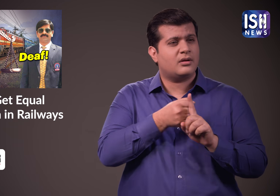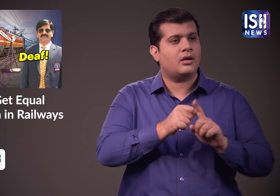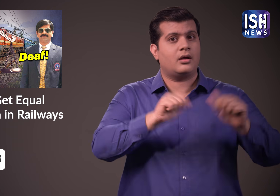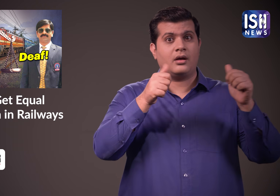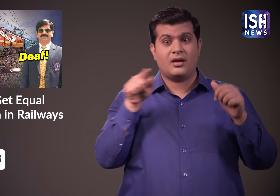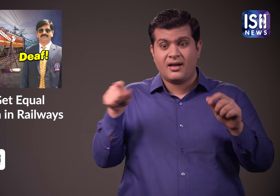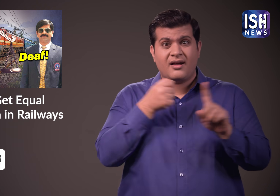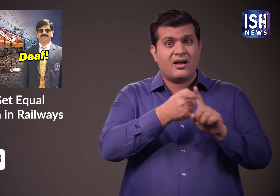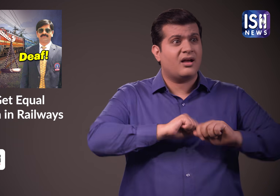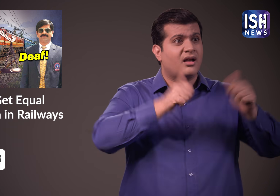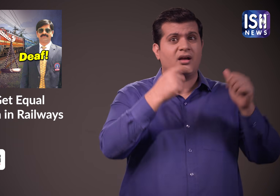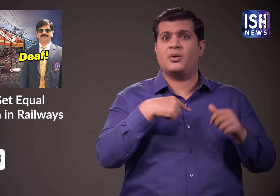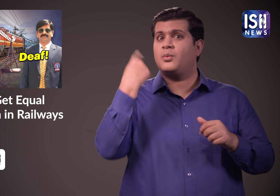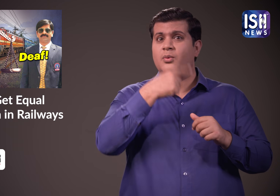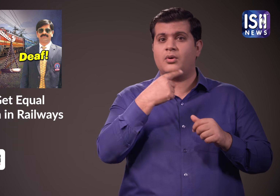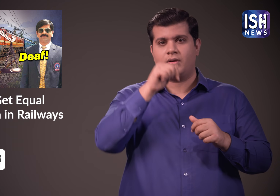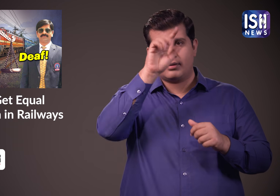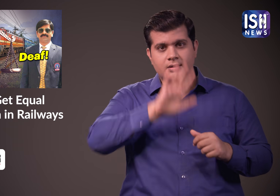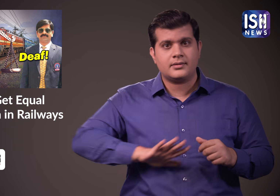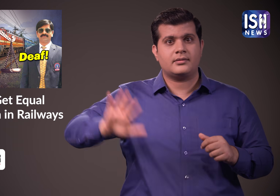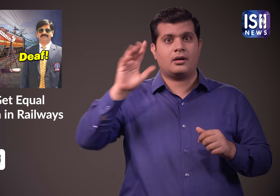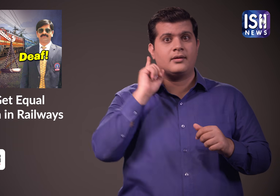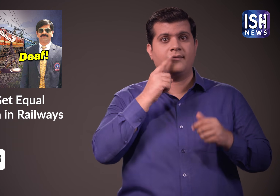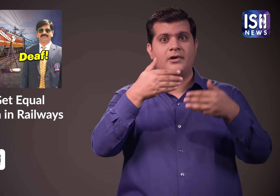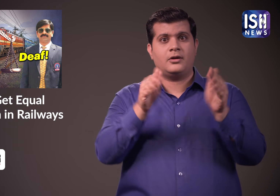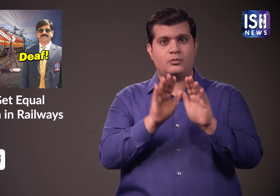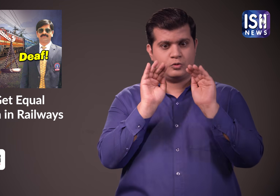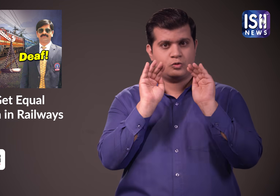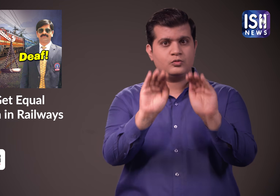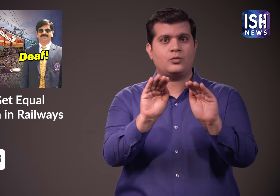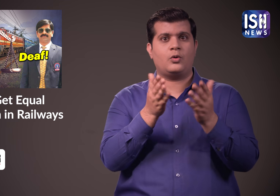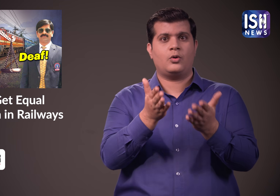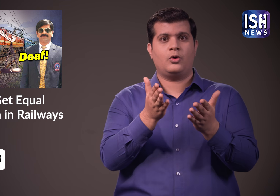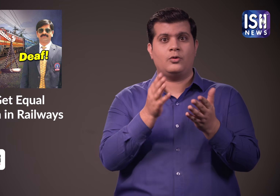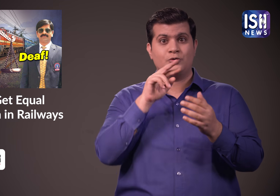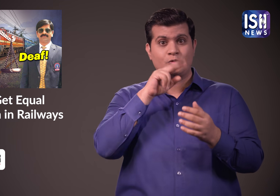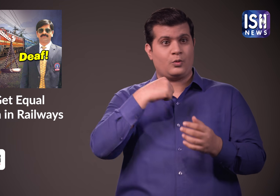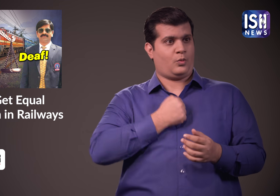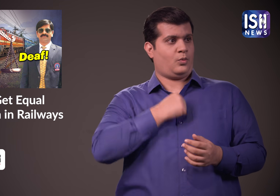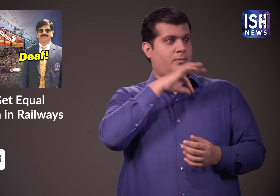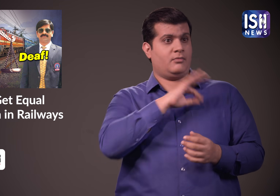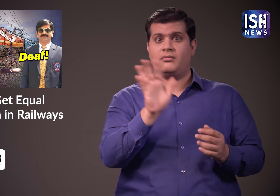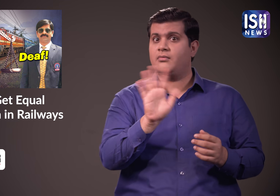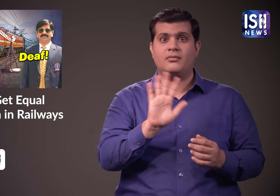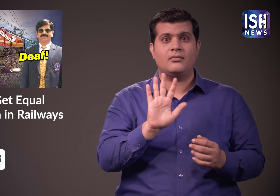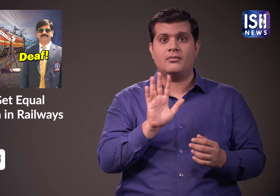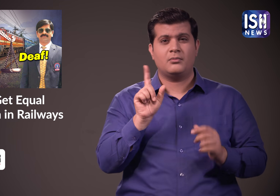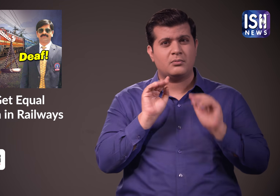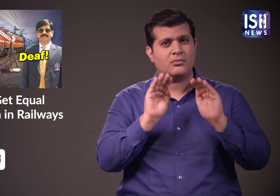उनकी सफलता से पूरे देश में डेफ समुदाई को लाब होगा वर्मा की लड़ाई उनके